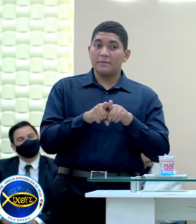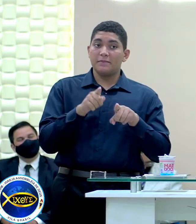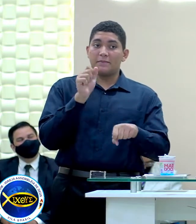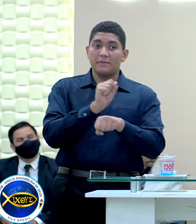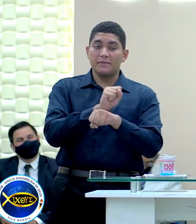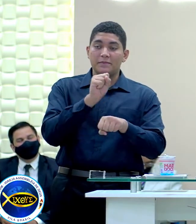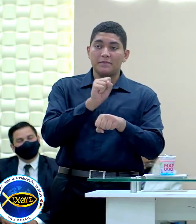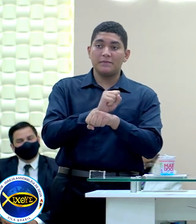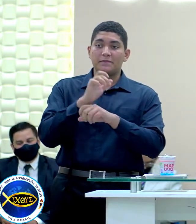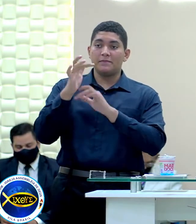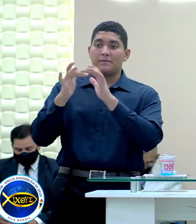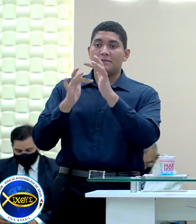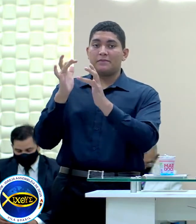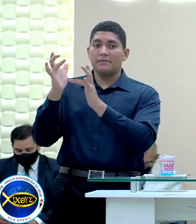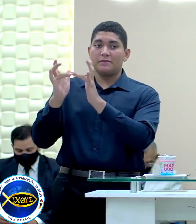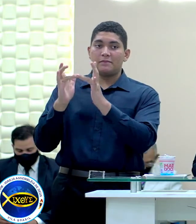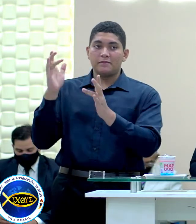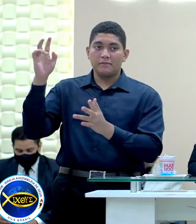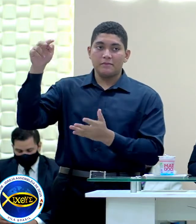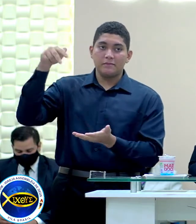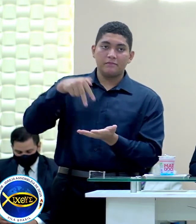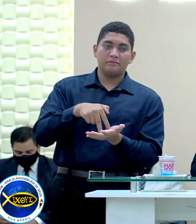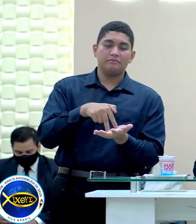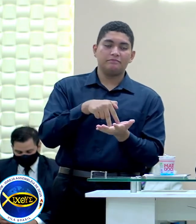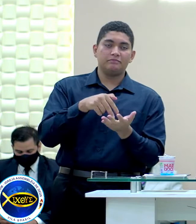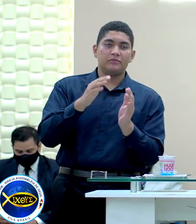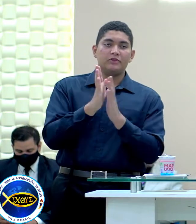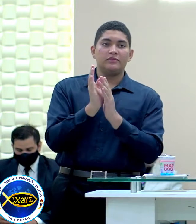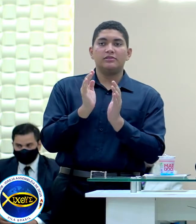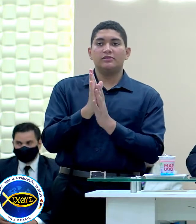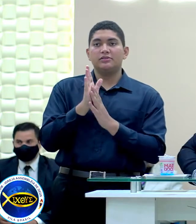noivo, louvado seja Deus,